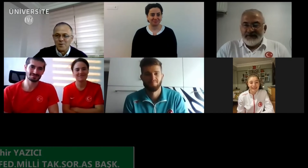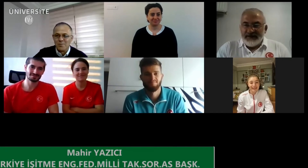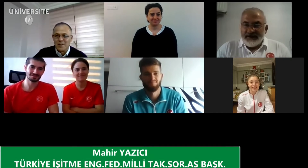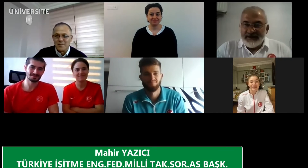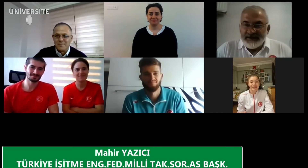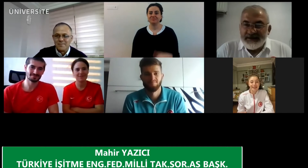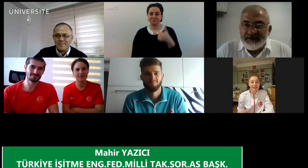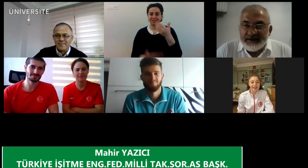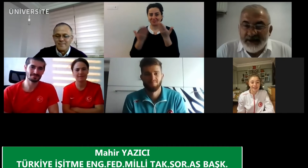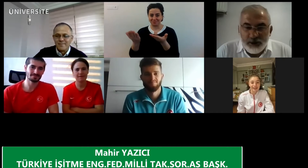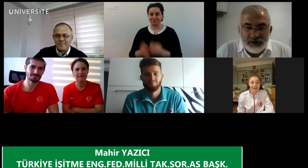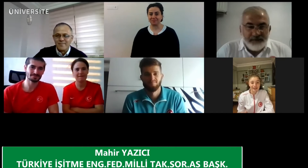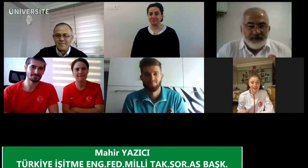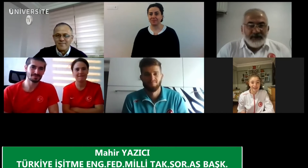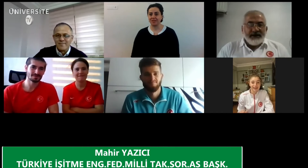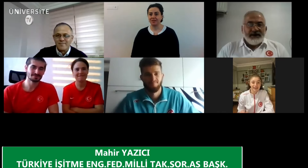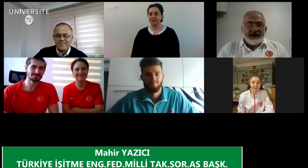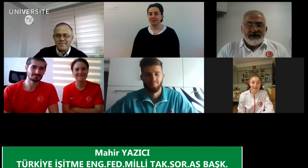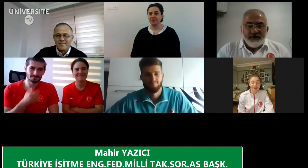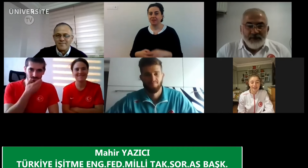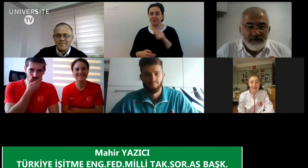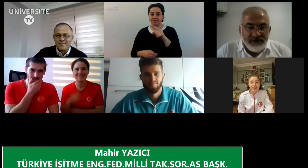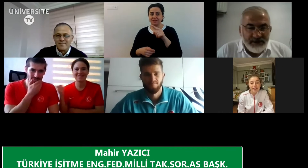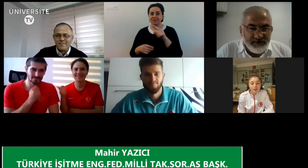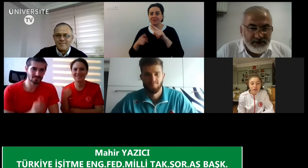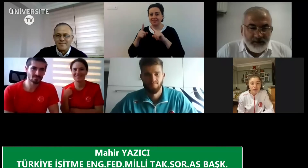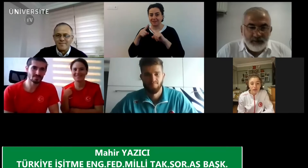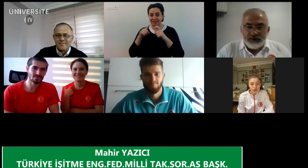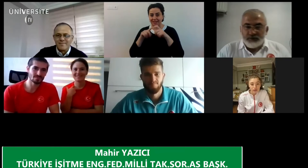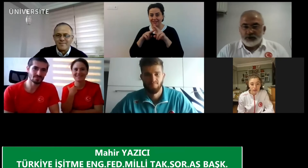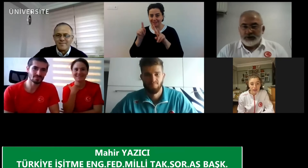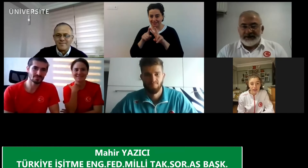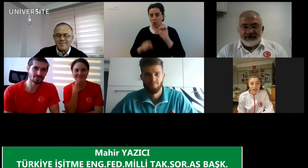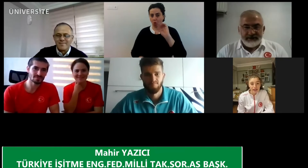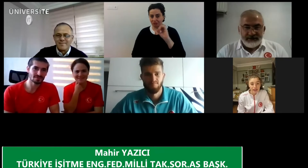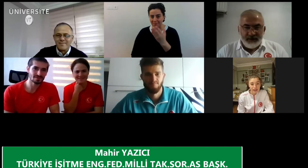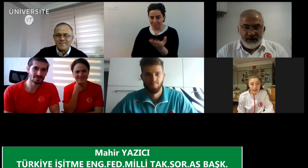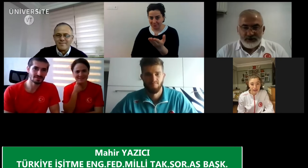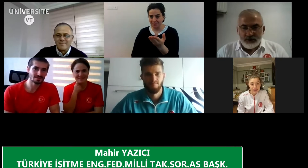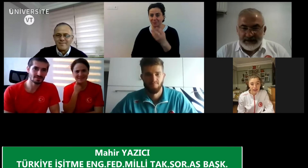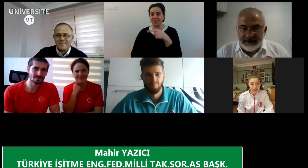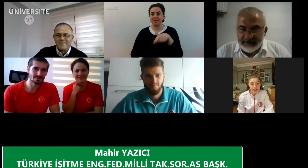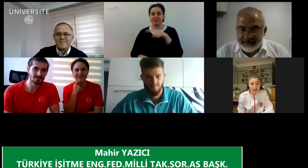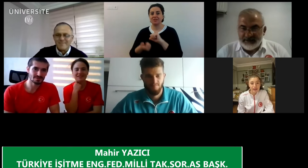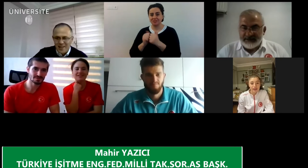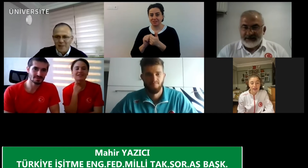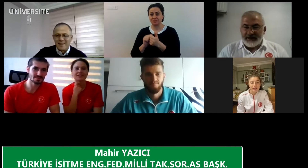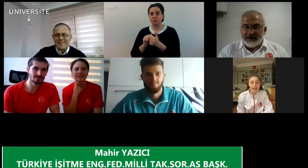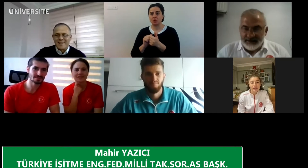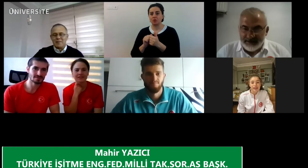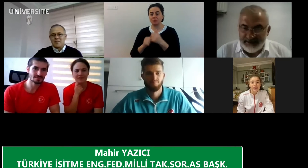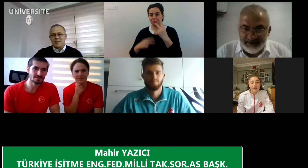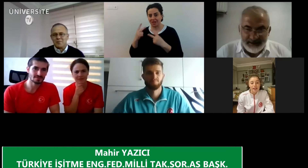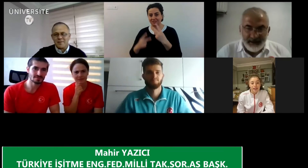evet. Buyurun başkan. Peki hocam, demin ben bir şey demiştim ya, bu sporcuları bazı özelliklerini bilir.